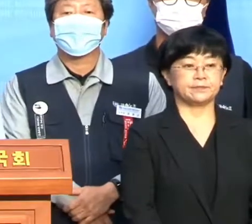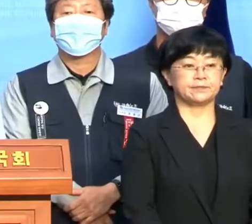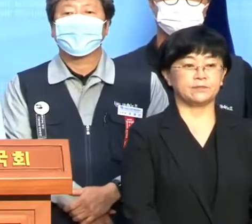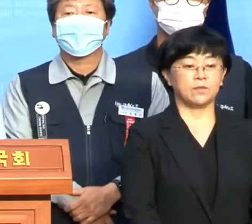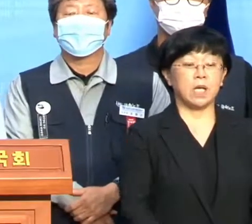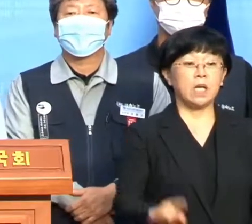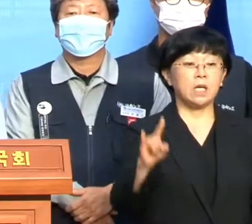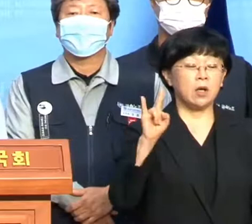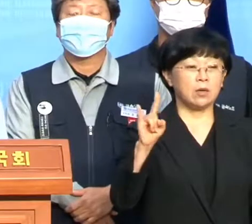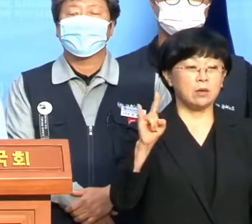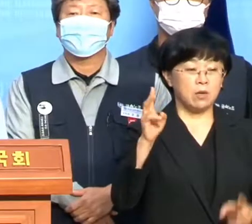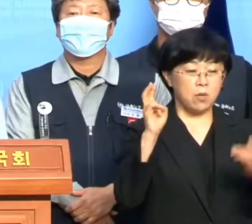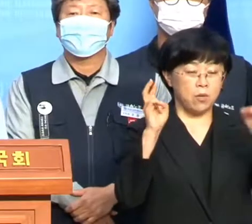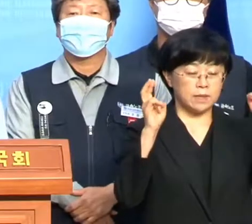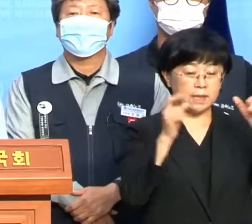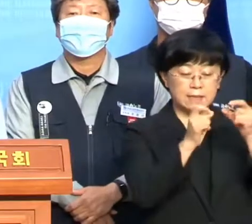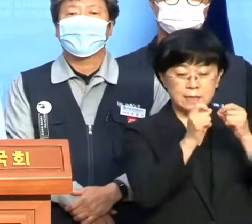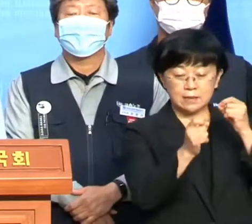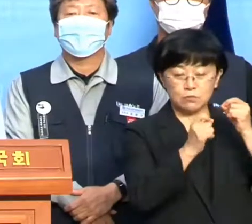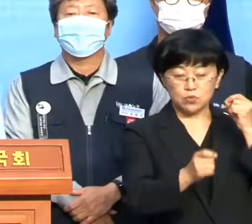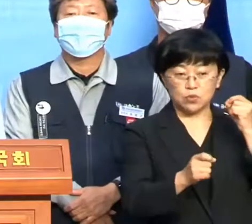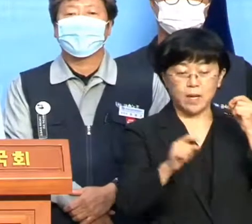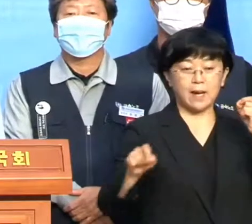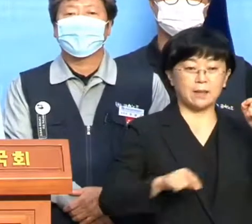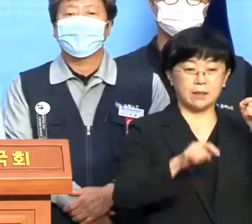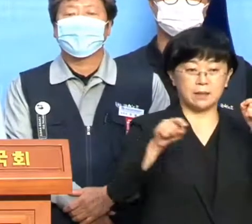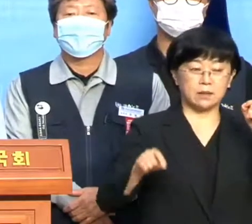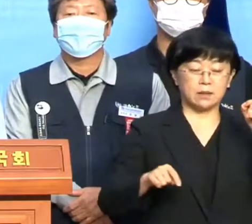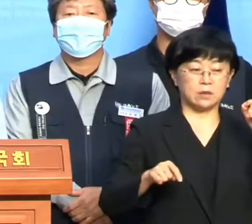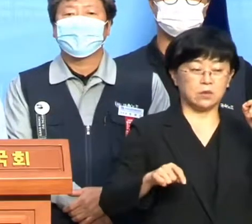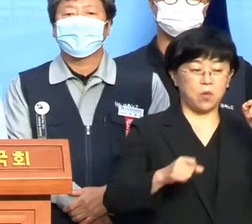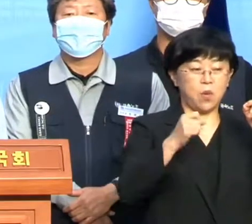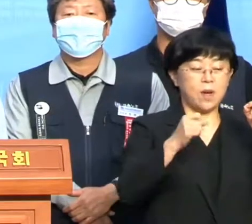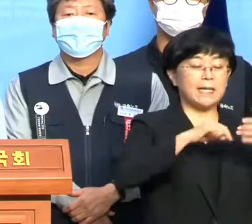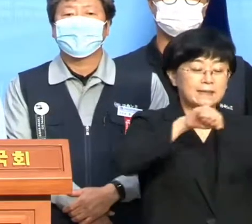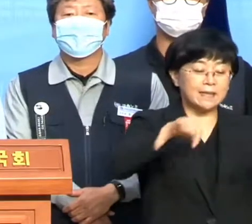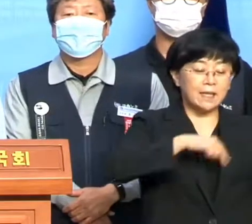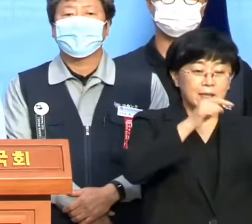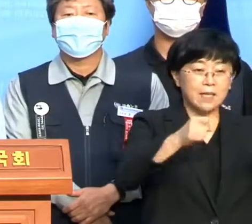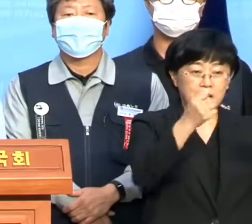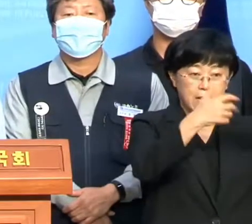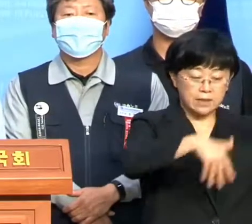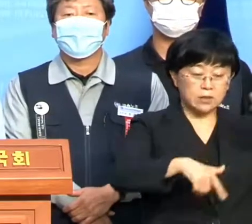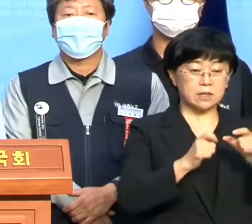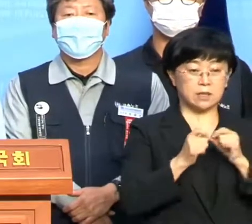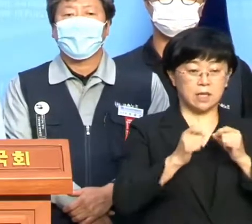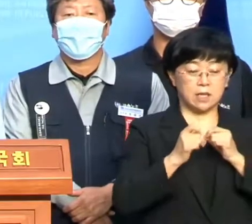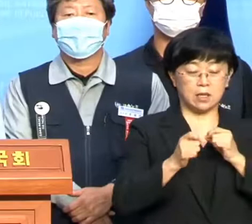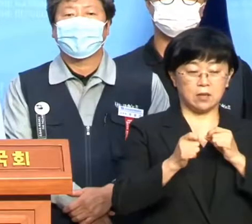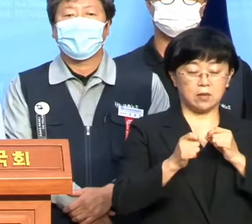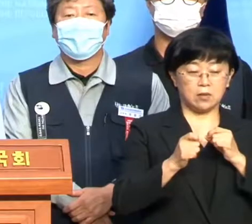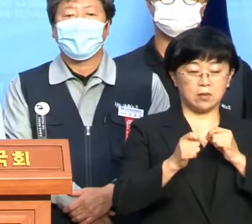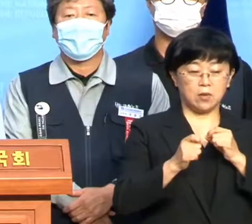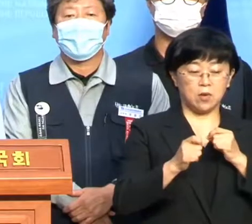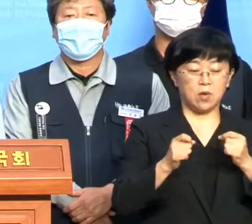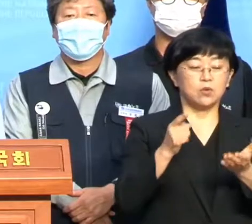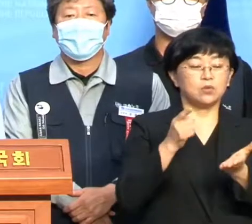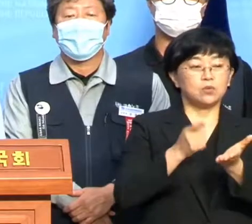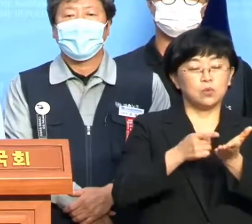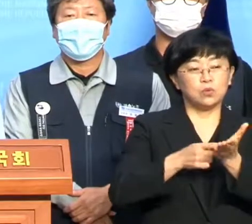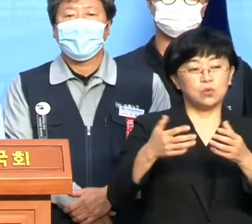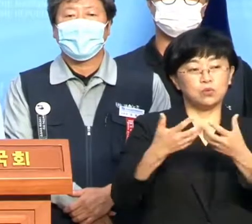그리고 현대중공업 지부 어 뇌에는 사내하청 죄가 있습니다 3 약 층 치에 총무부장